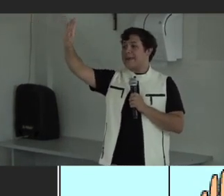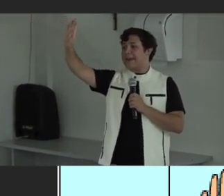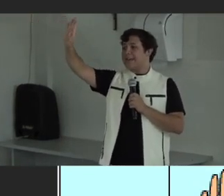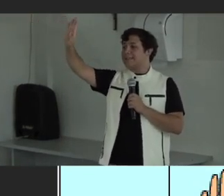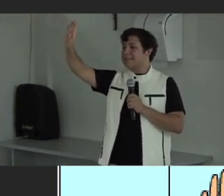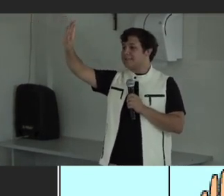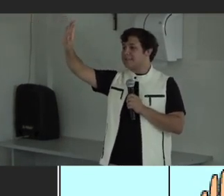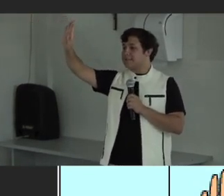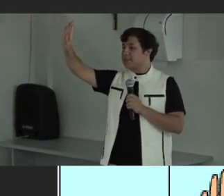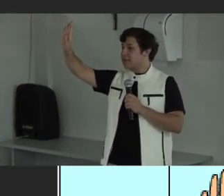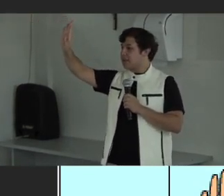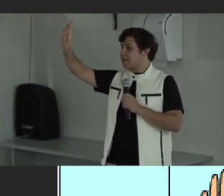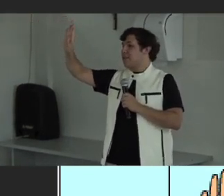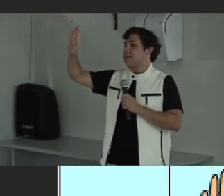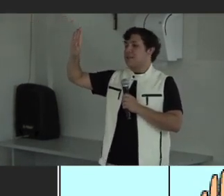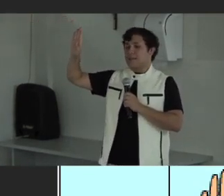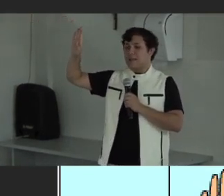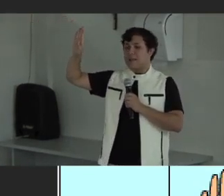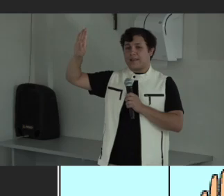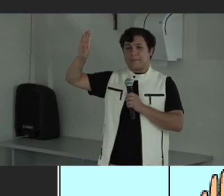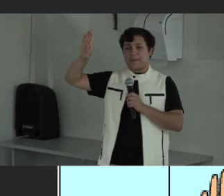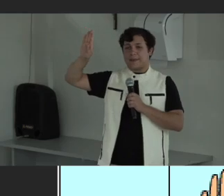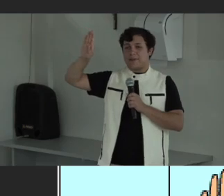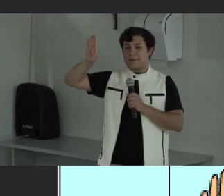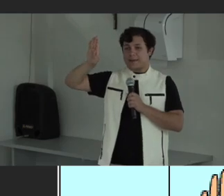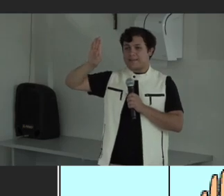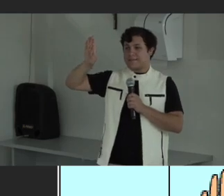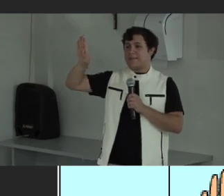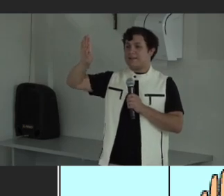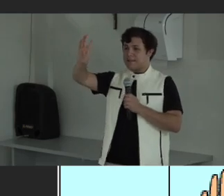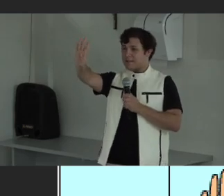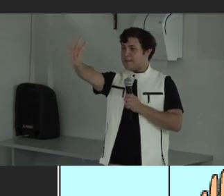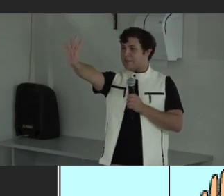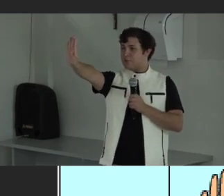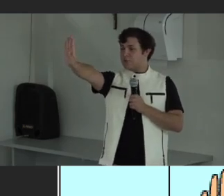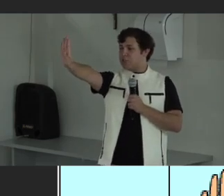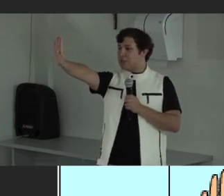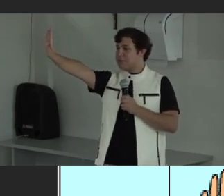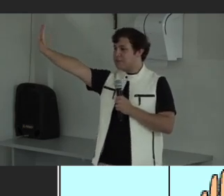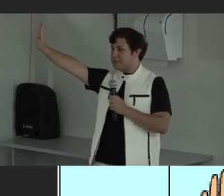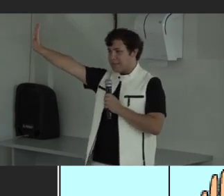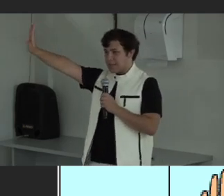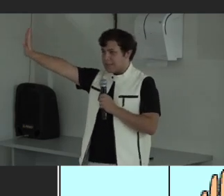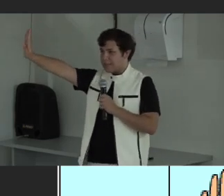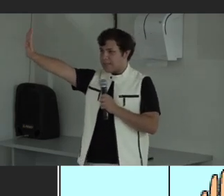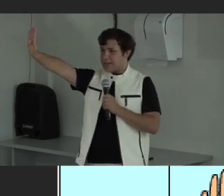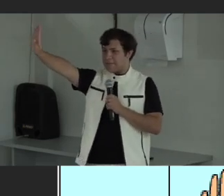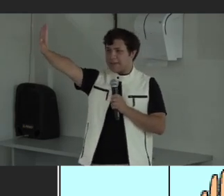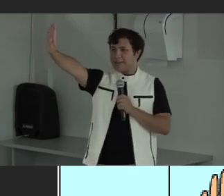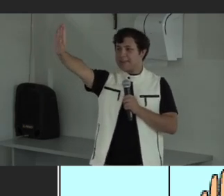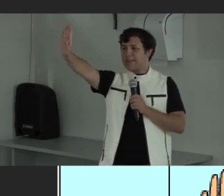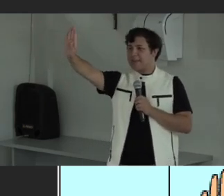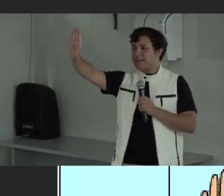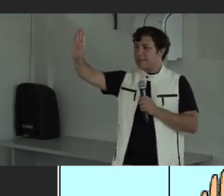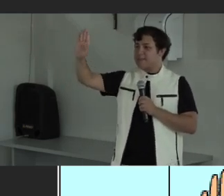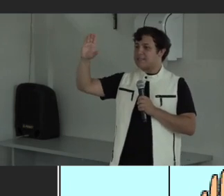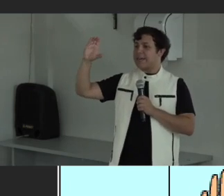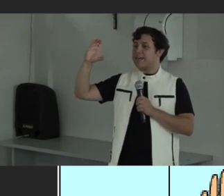B. La letra B, quiero ver esa mano. Dedos juntos. Letra B. C.